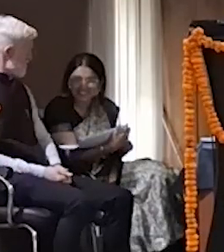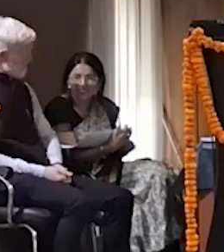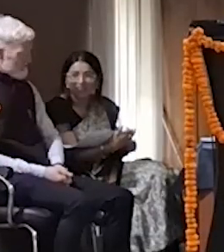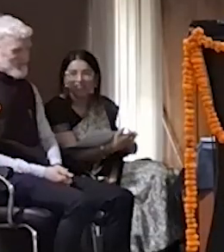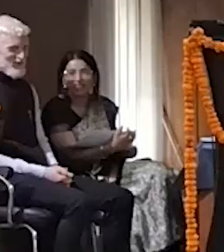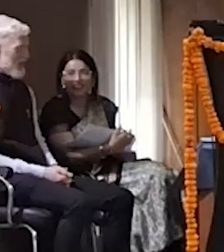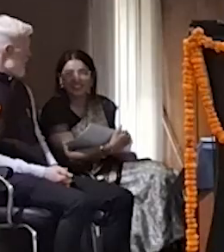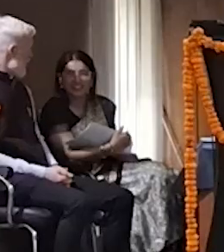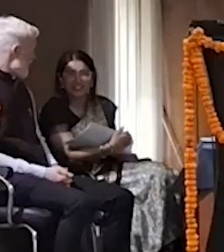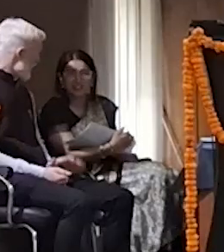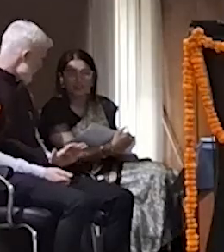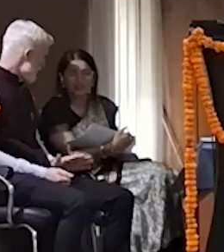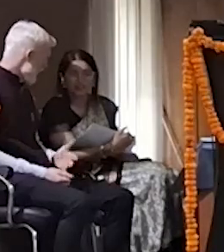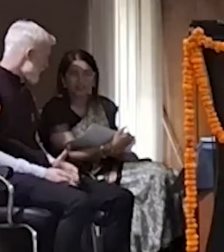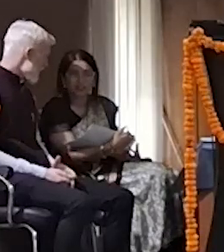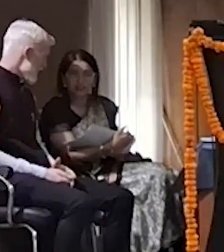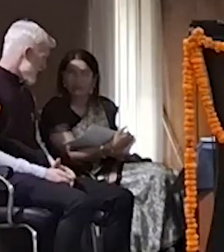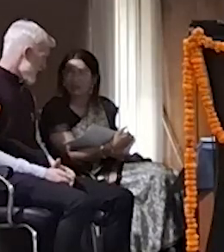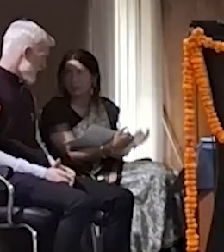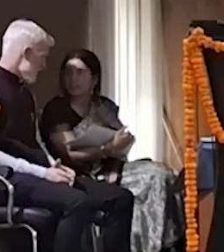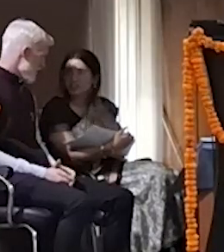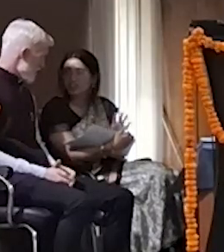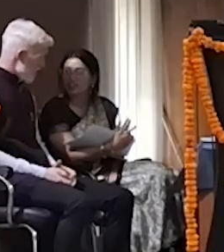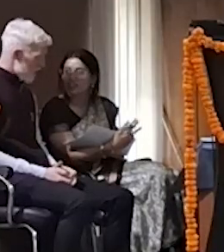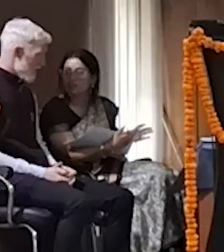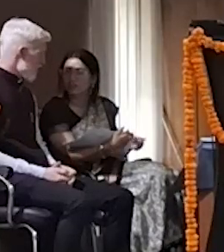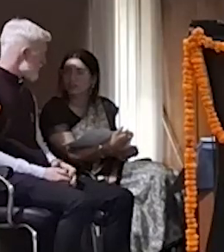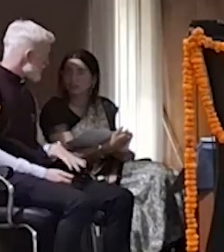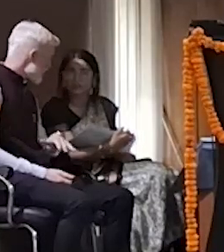हमारा समाज, हमारे भारत देश में